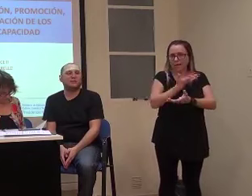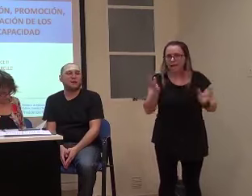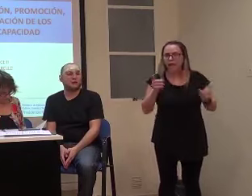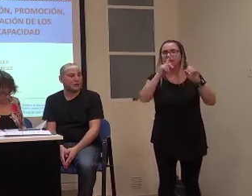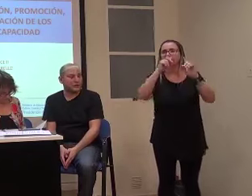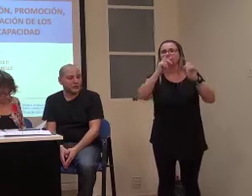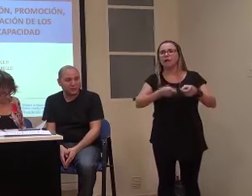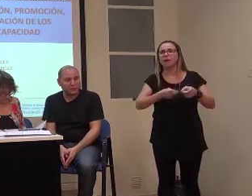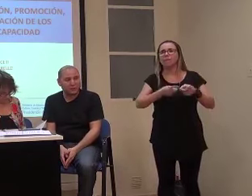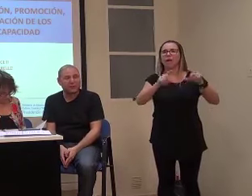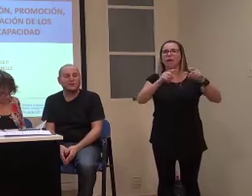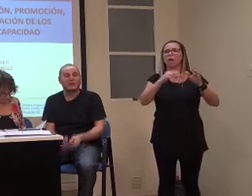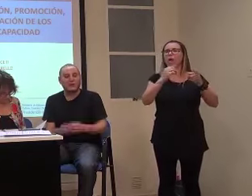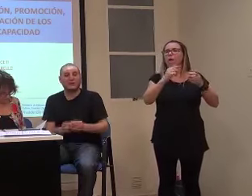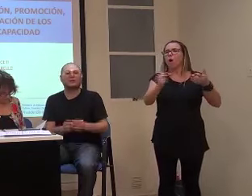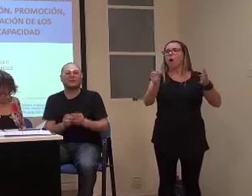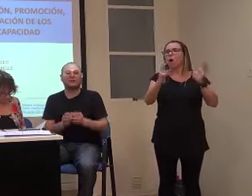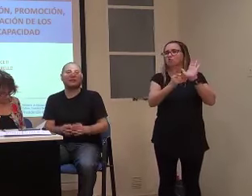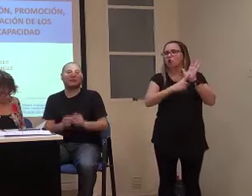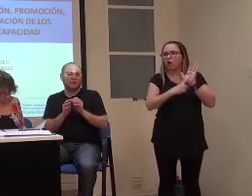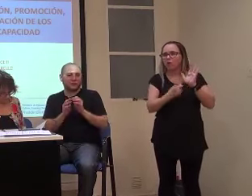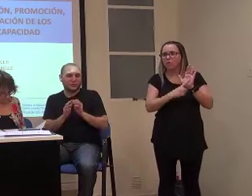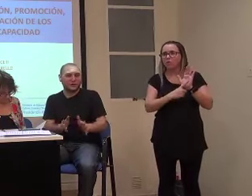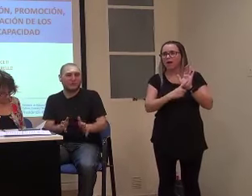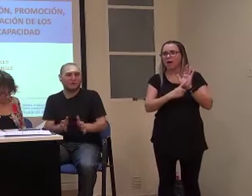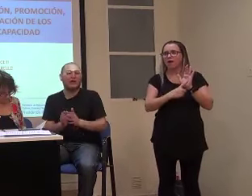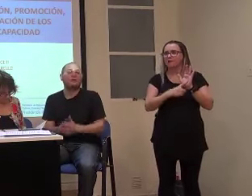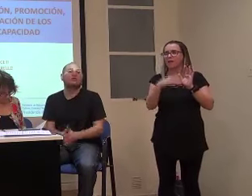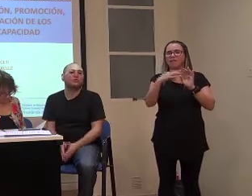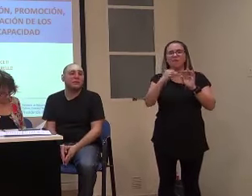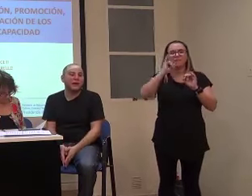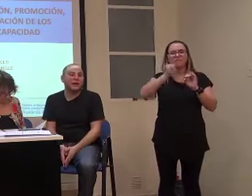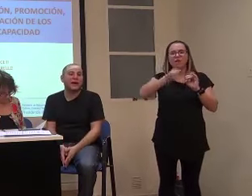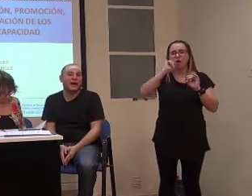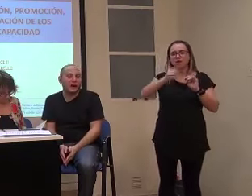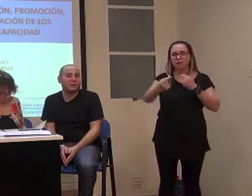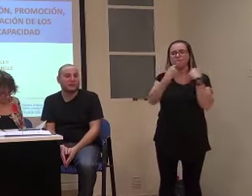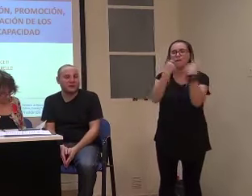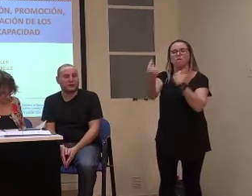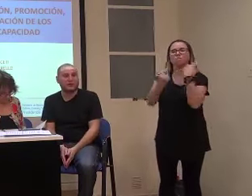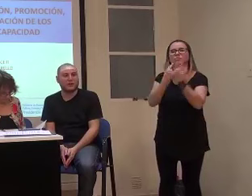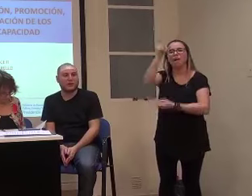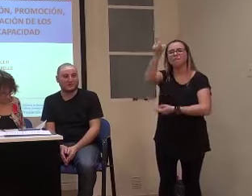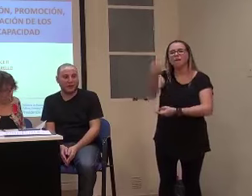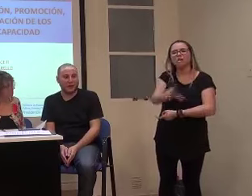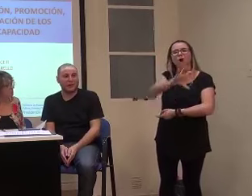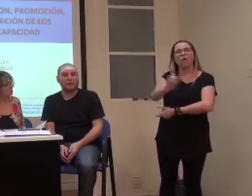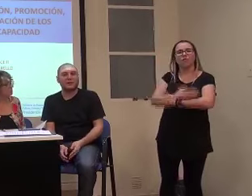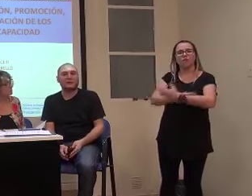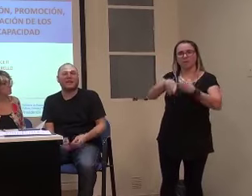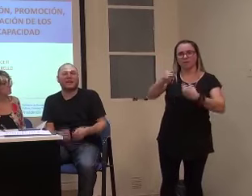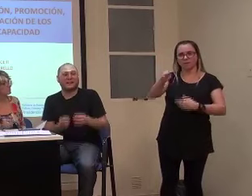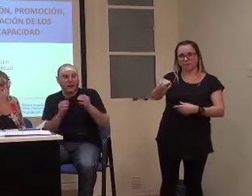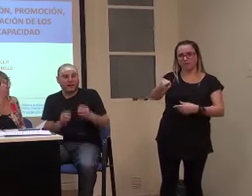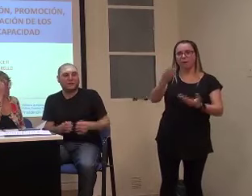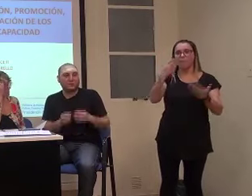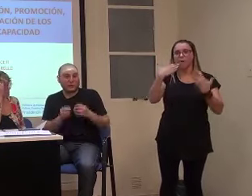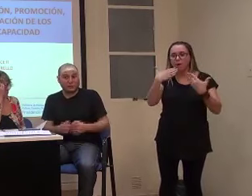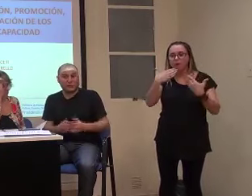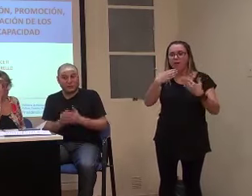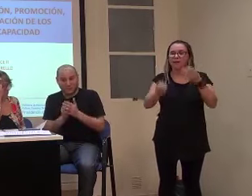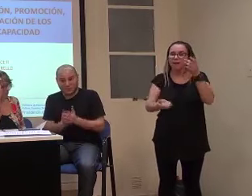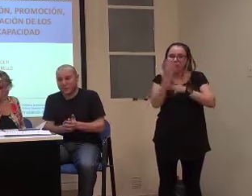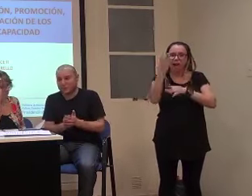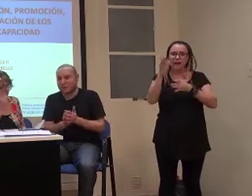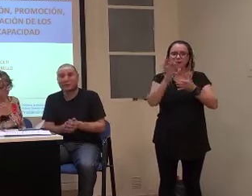creación de marcos normativos tiene que ser constante la consulta a las personas con discapacidad para generar acciones